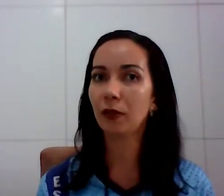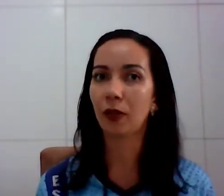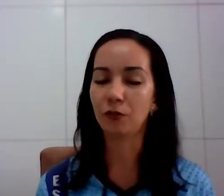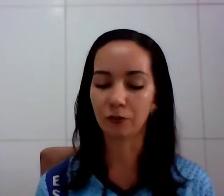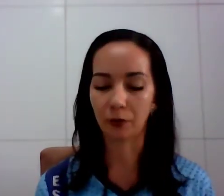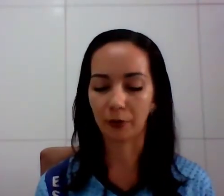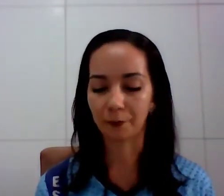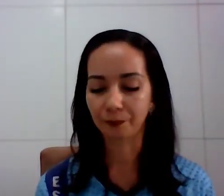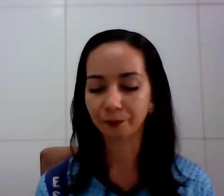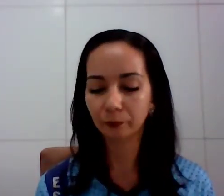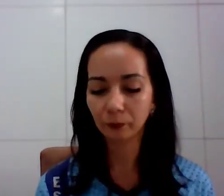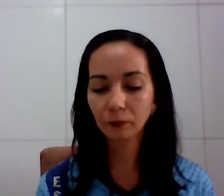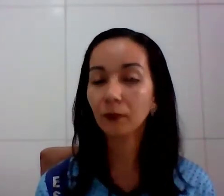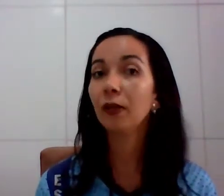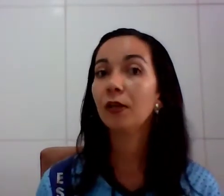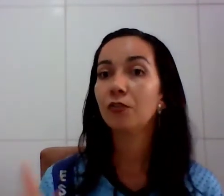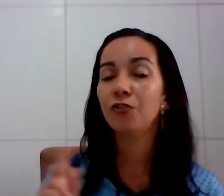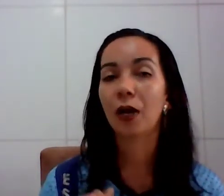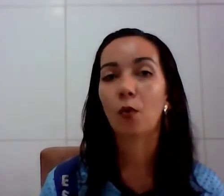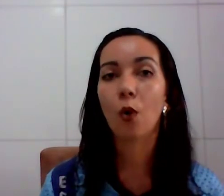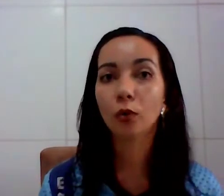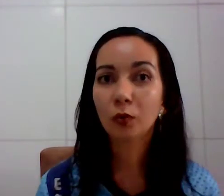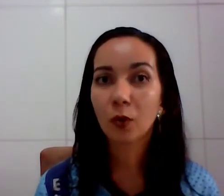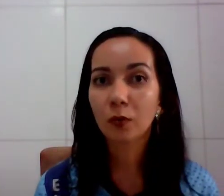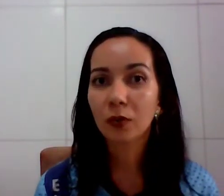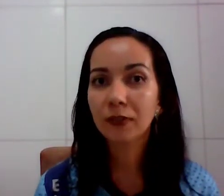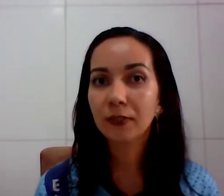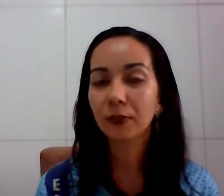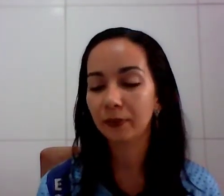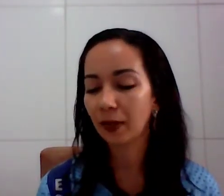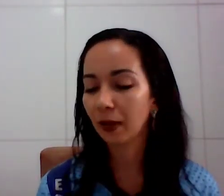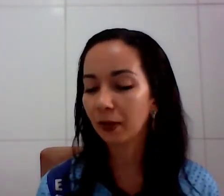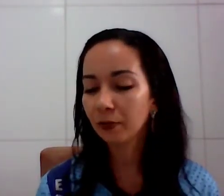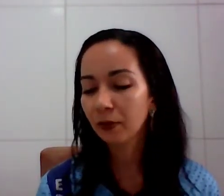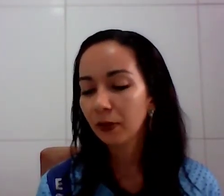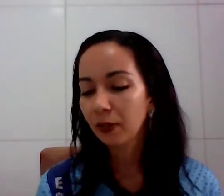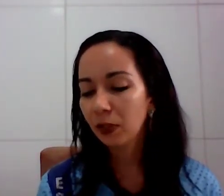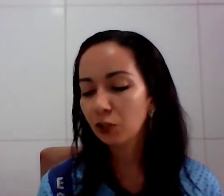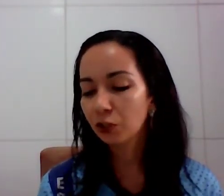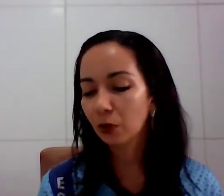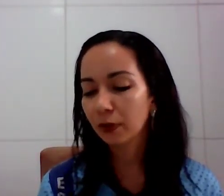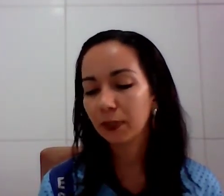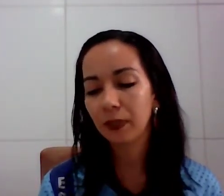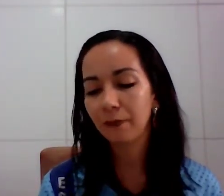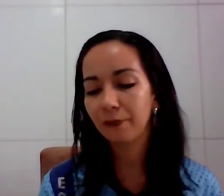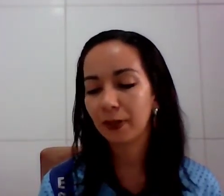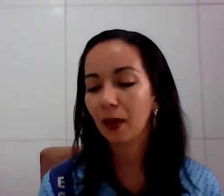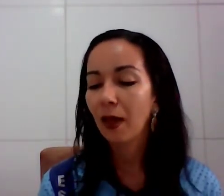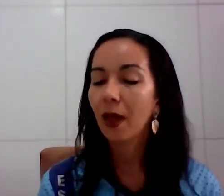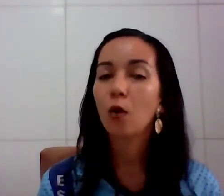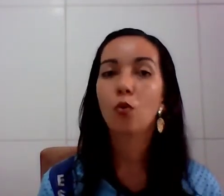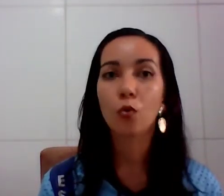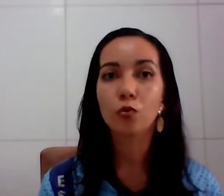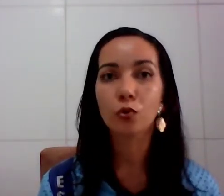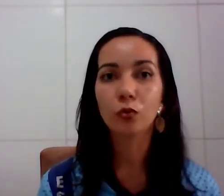é história. De acordo com o dicionário, história significa é o conjunto